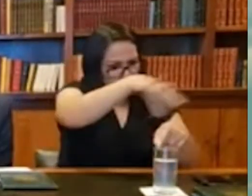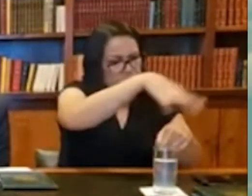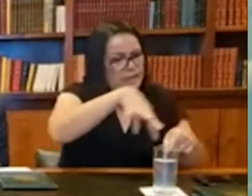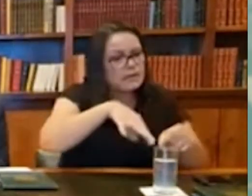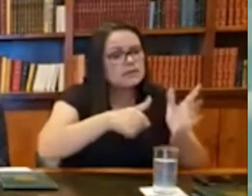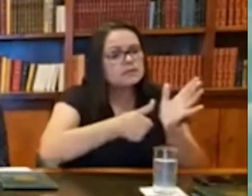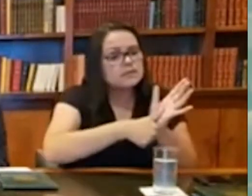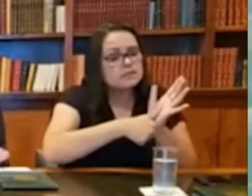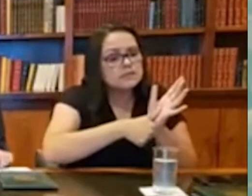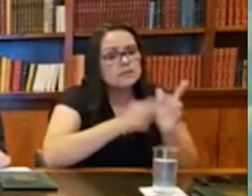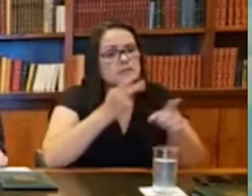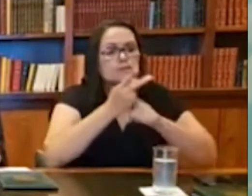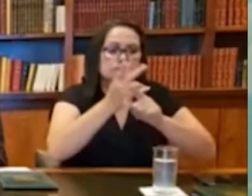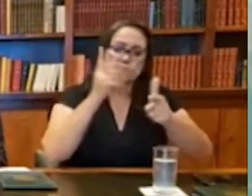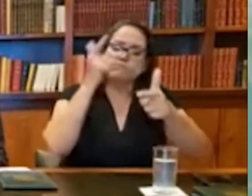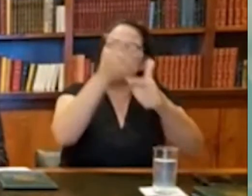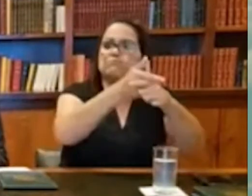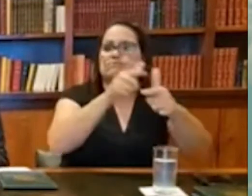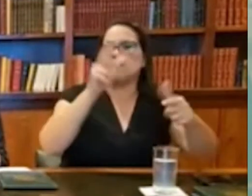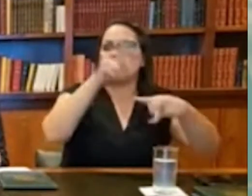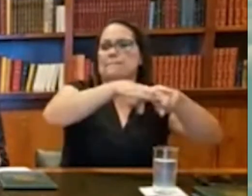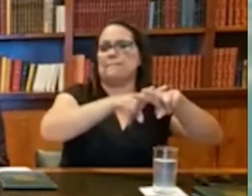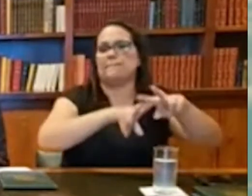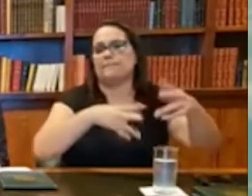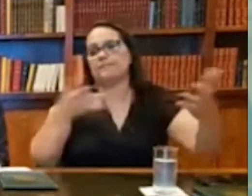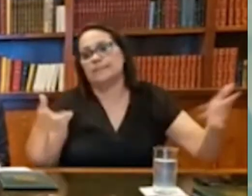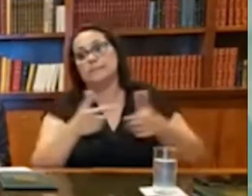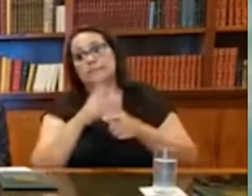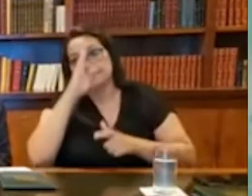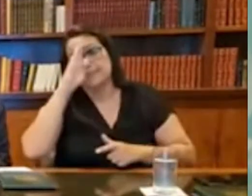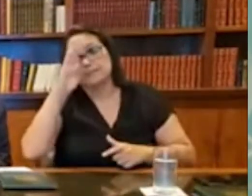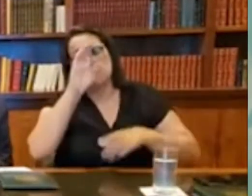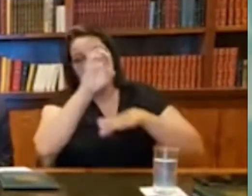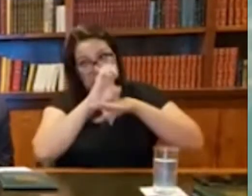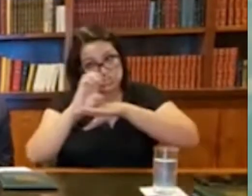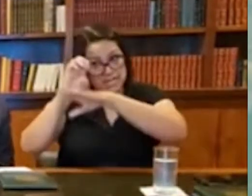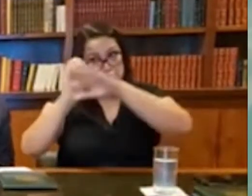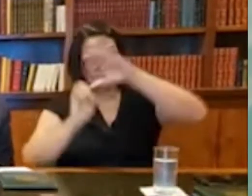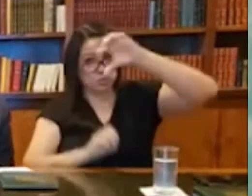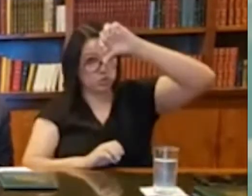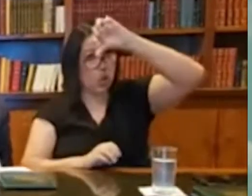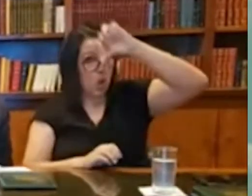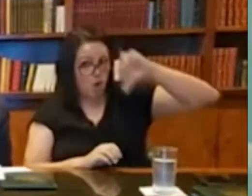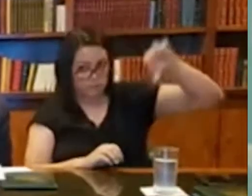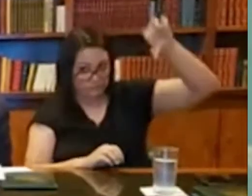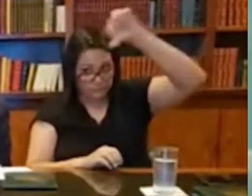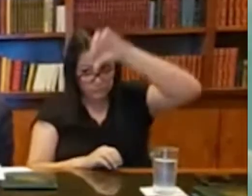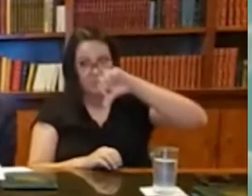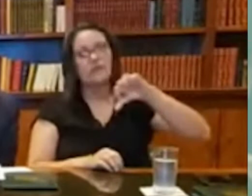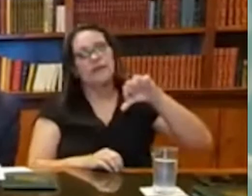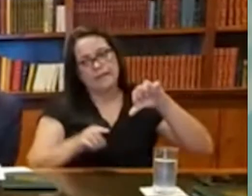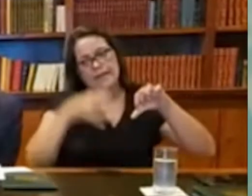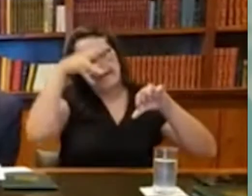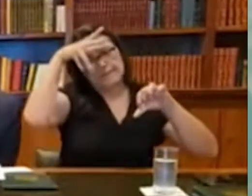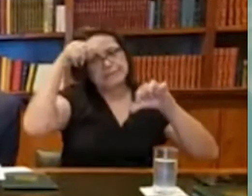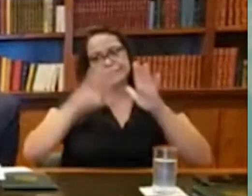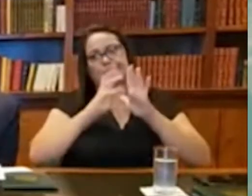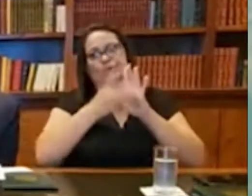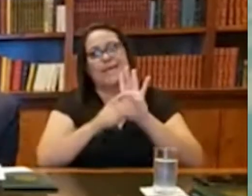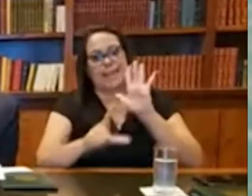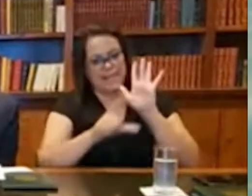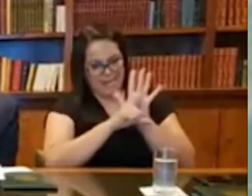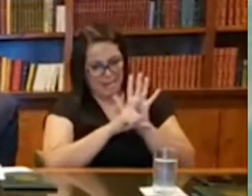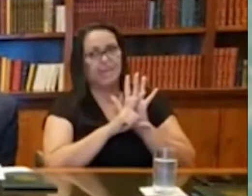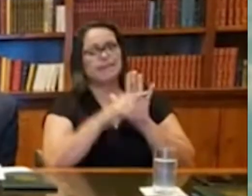acontecem, principalmente nos 9 estados da Amazônia Legal. Agora, nós dando título de propriedade,